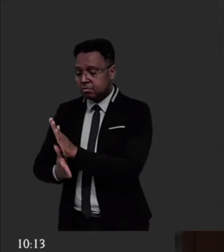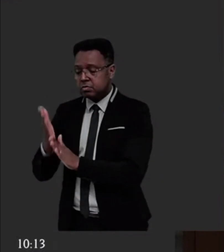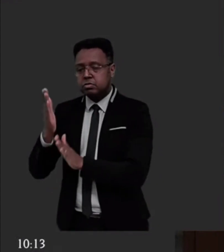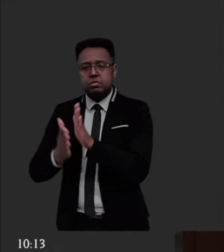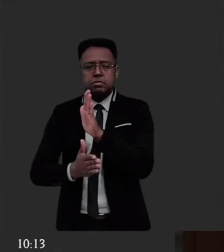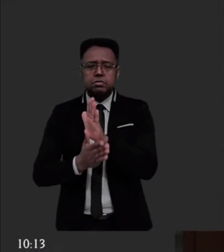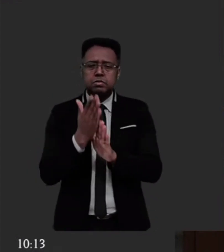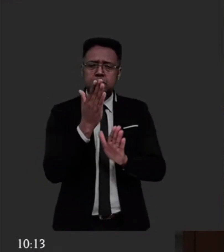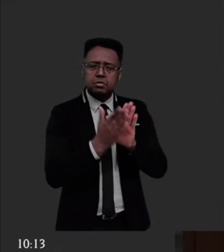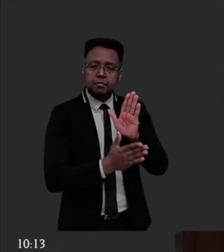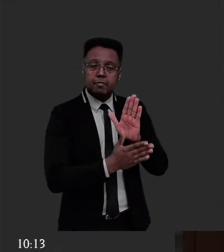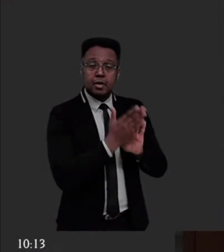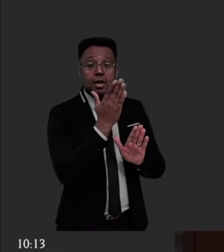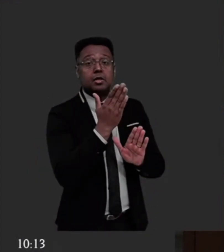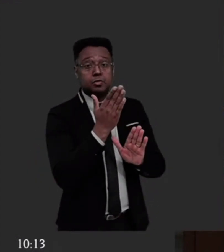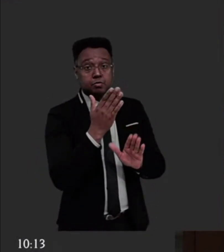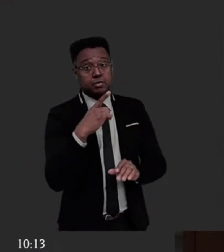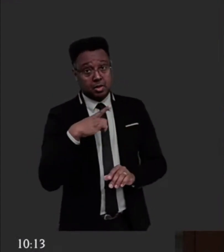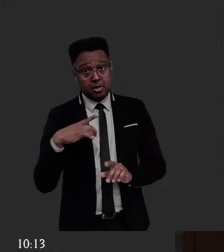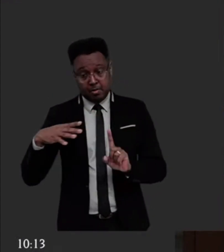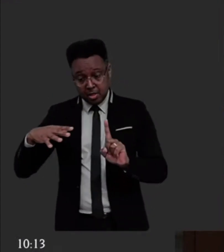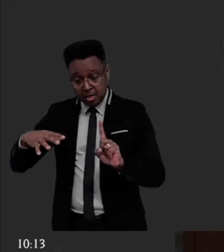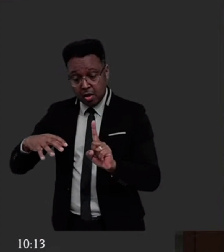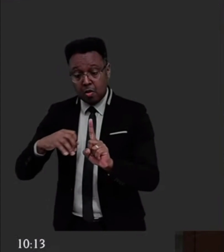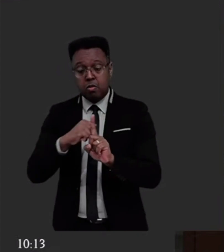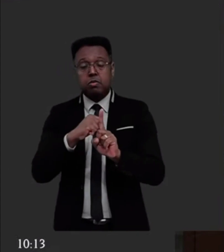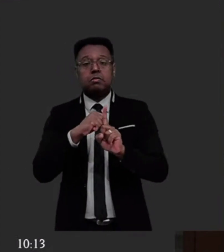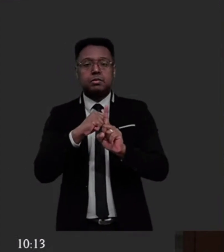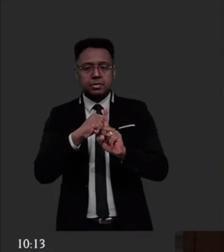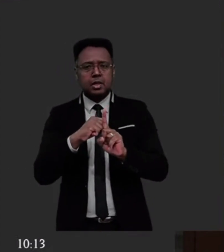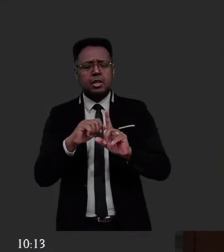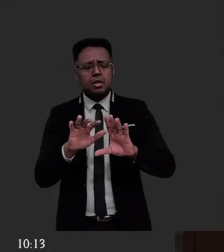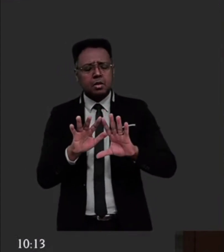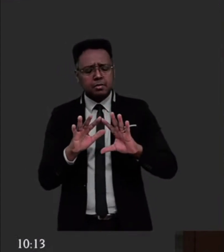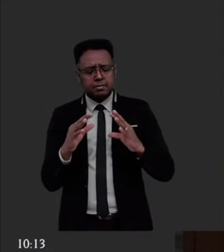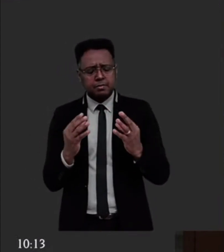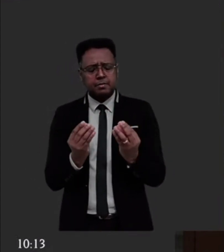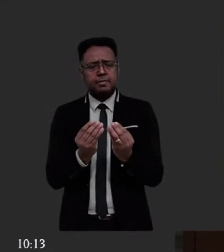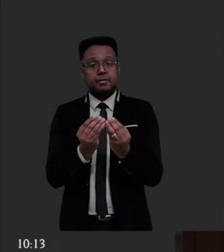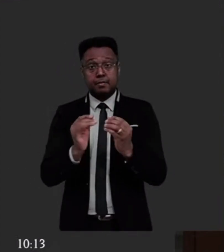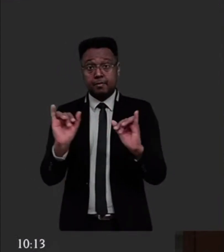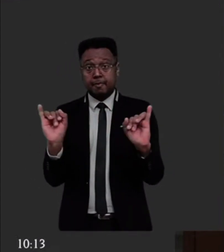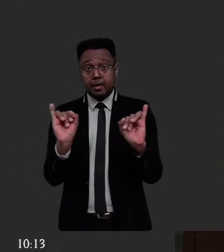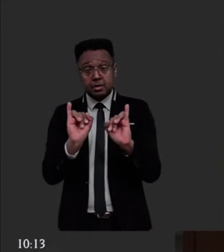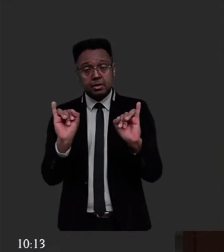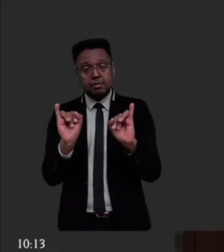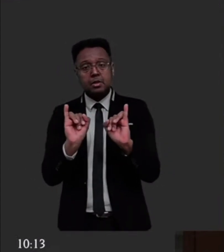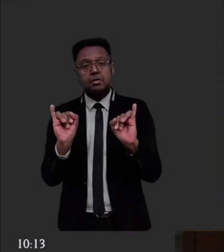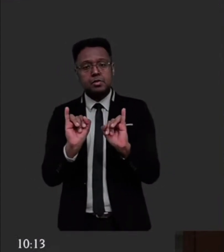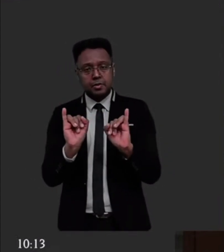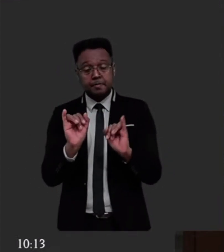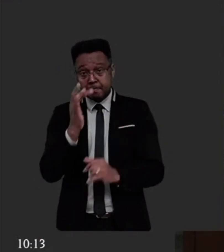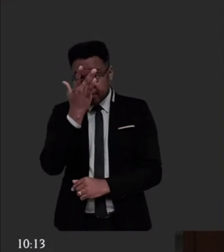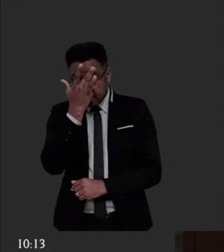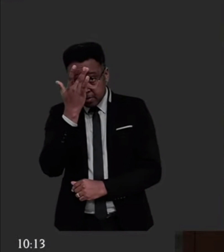e alguns que foram acidentados, e muitos familiares de nossos irmãos, como também pessoas que ouviram